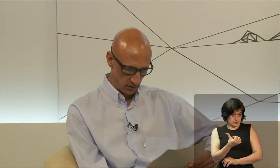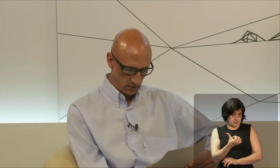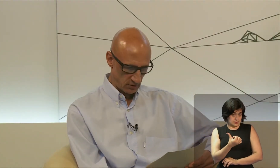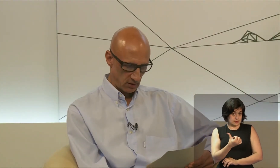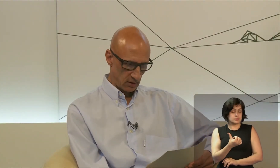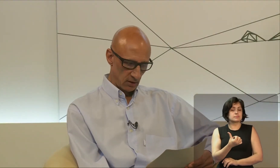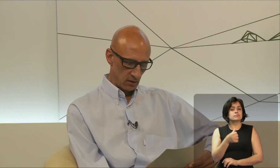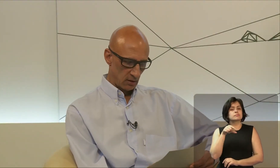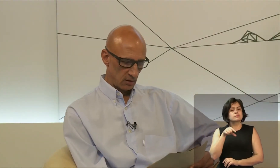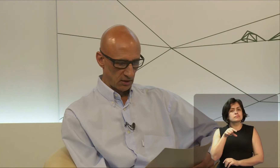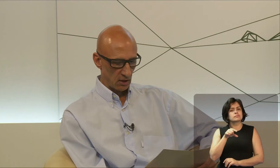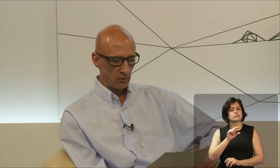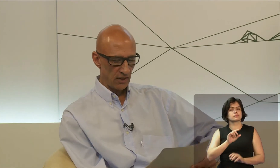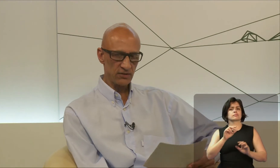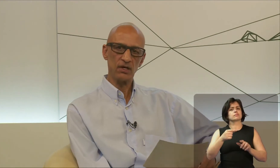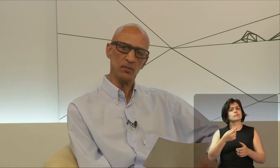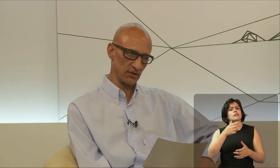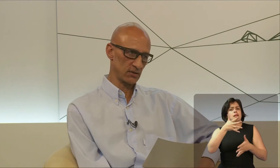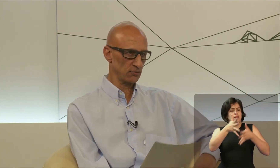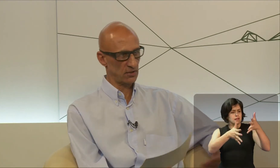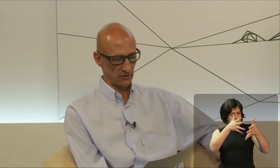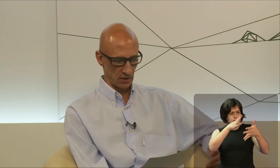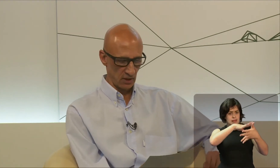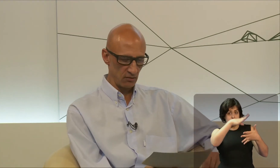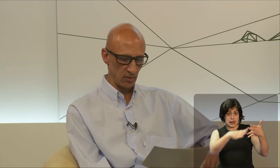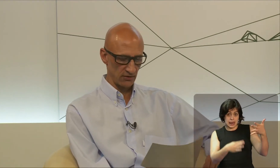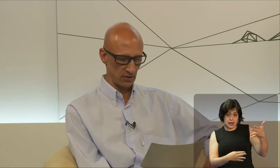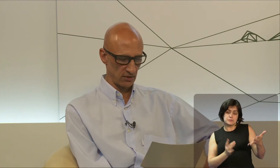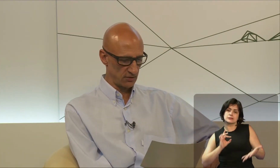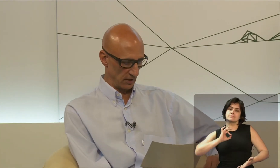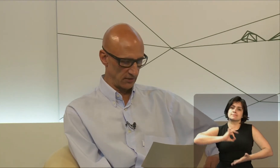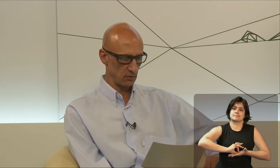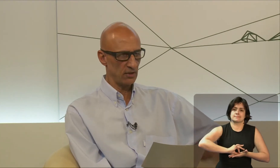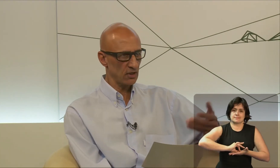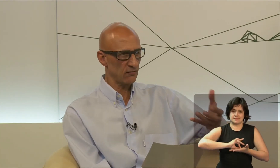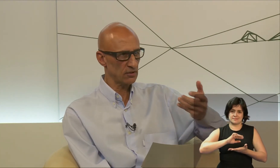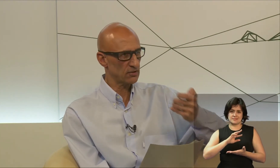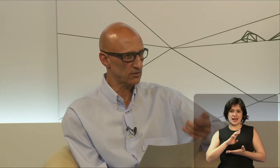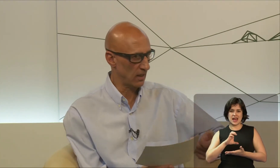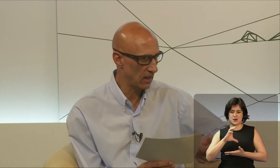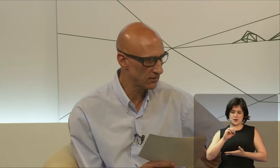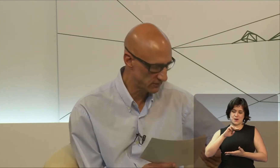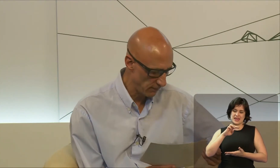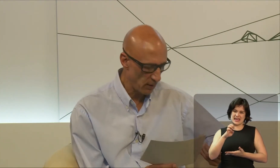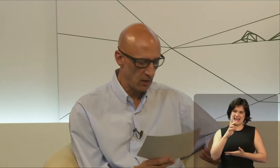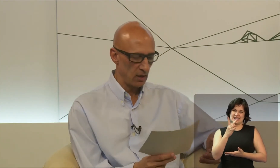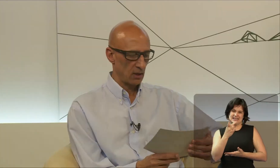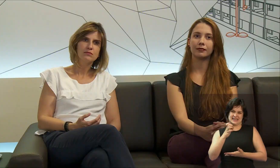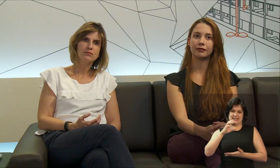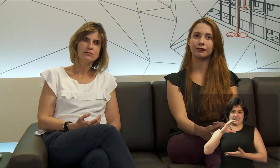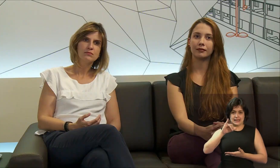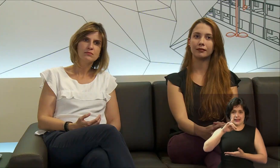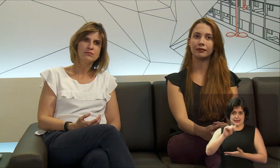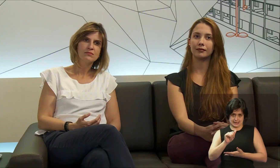10.436 e que reconhece Libras, ou seja, a língua brasileira de sinais. Eu queria que vocês destacassem os pontos